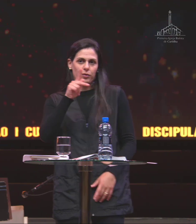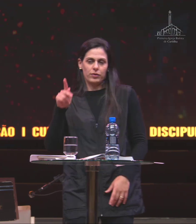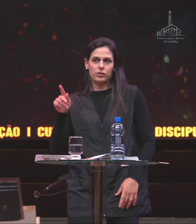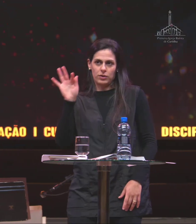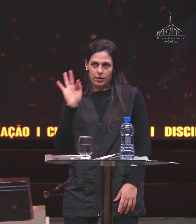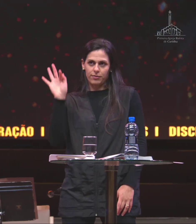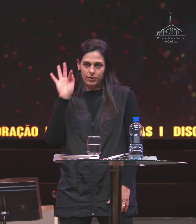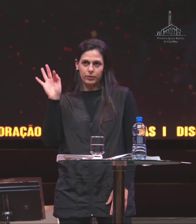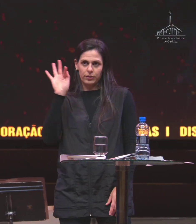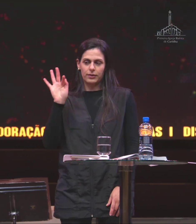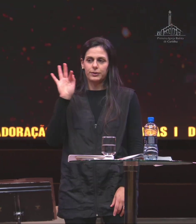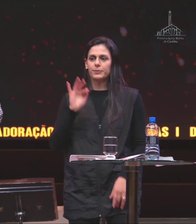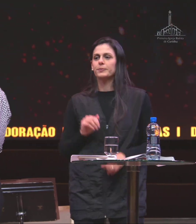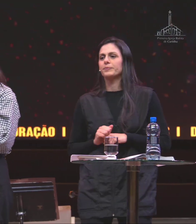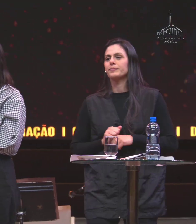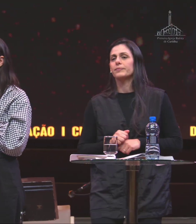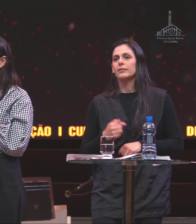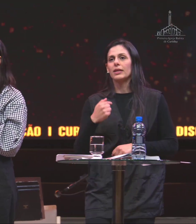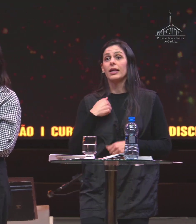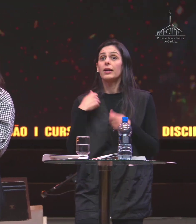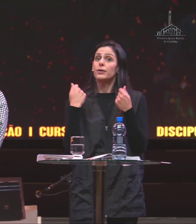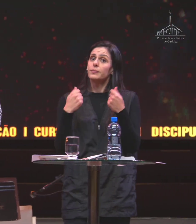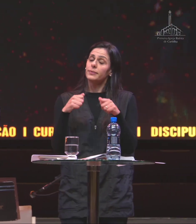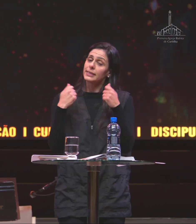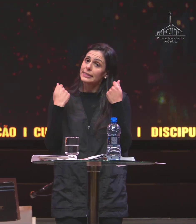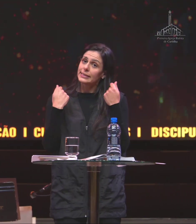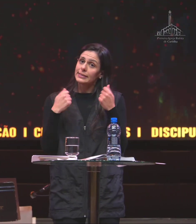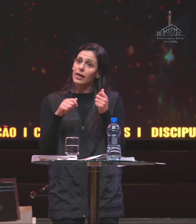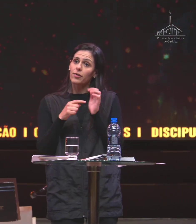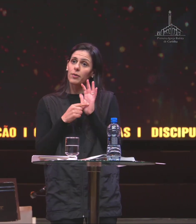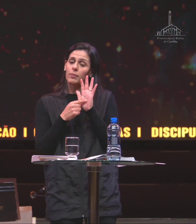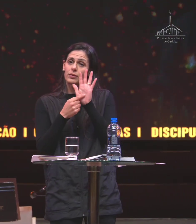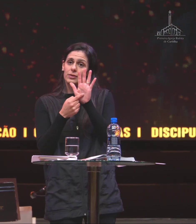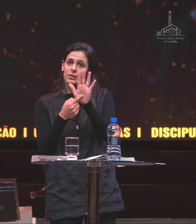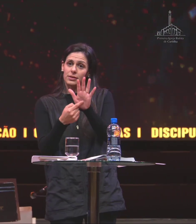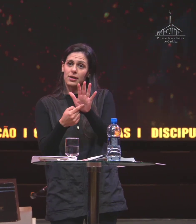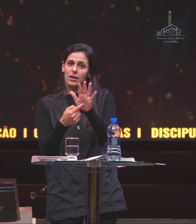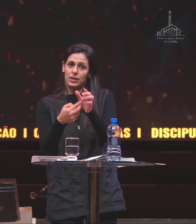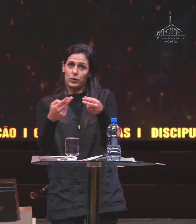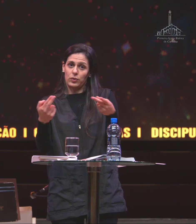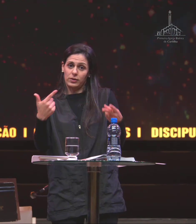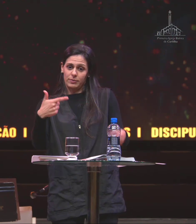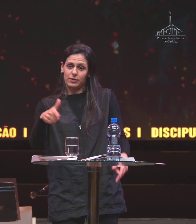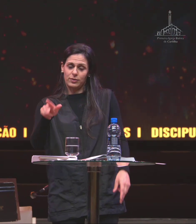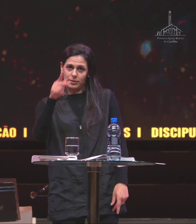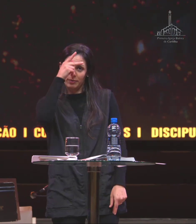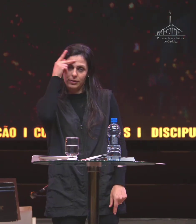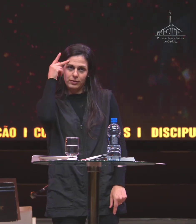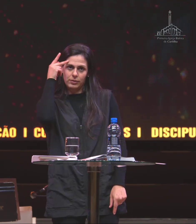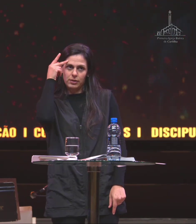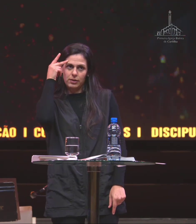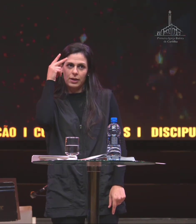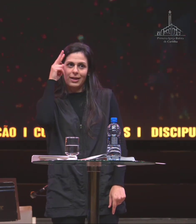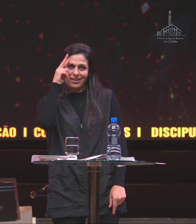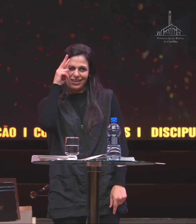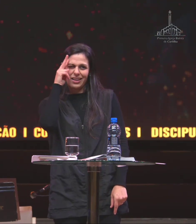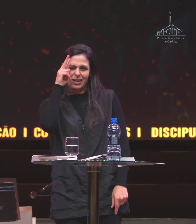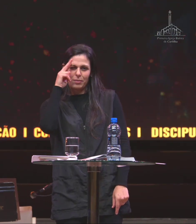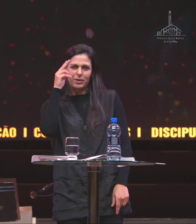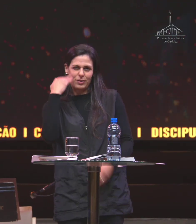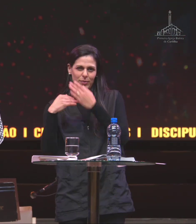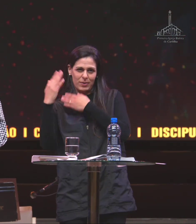pensa, às vezes você é meio devagar. Eu sou devagar, gente. Eu falo, Deus, tem que falar bem claro para eu entender. Né? E Deus está te cercando sobre alguma